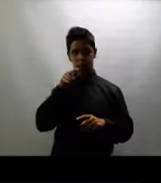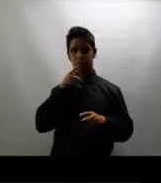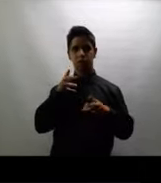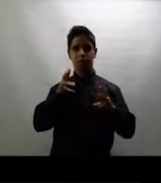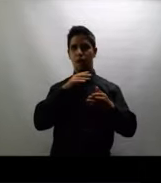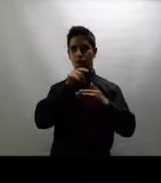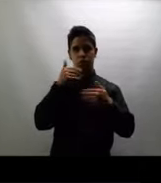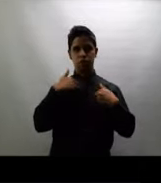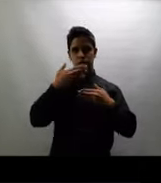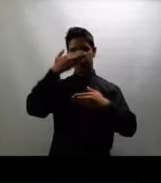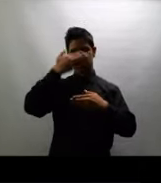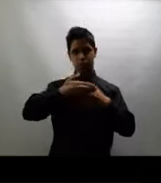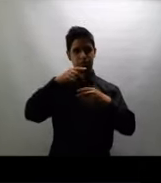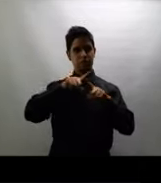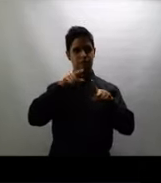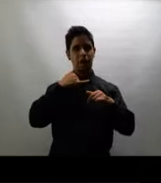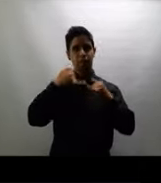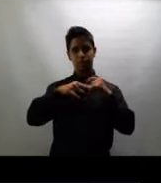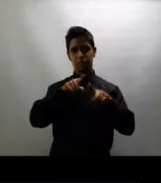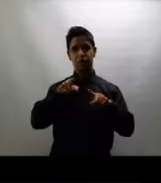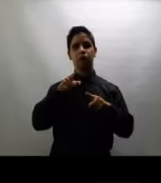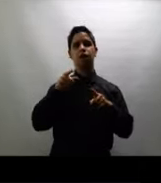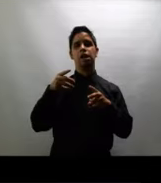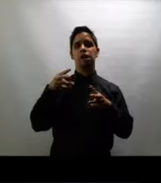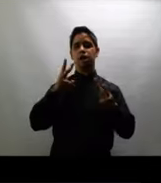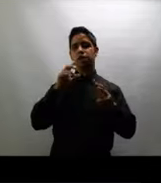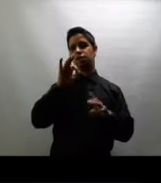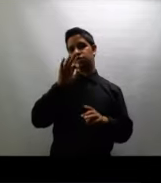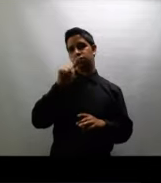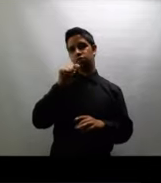Al final es la fortaleza, ¿tú me entiendes? Pero de ahí no hay, se sale.